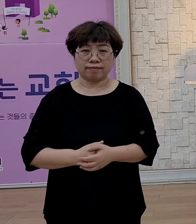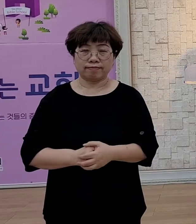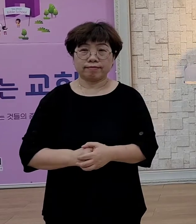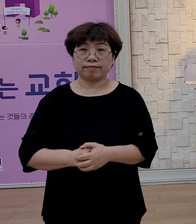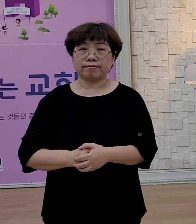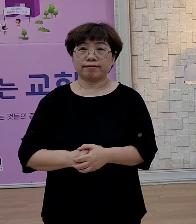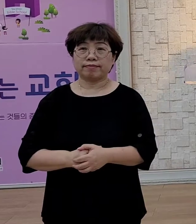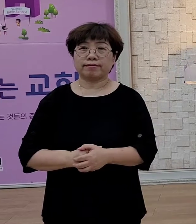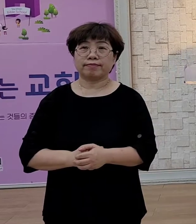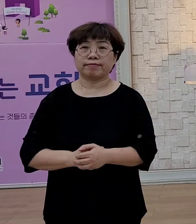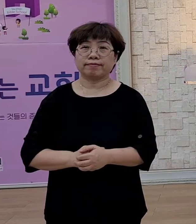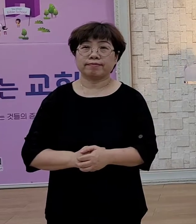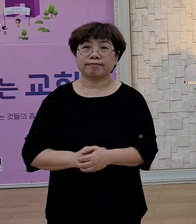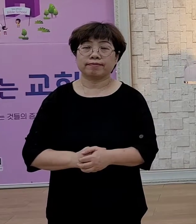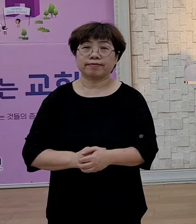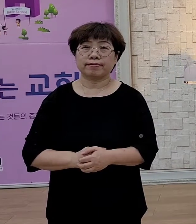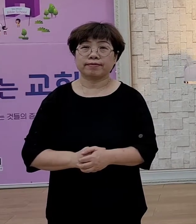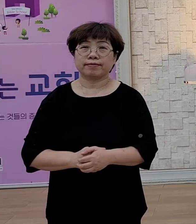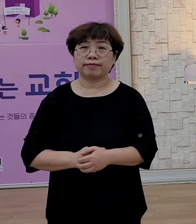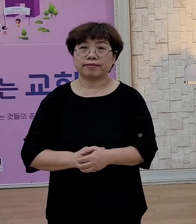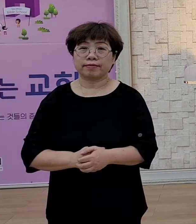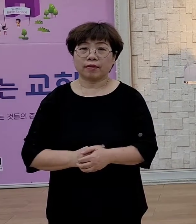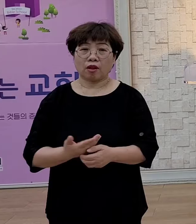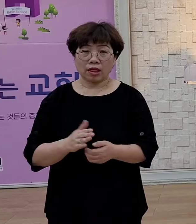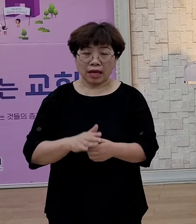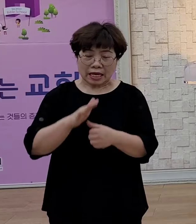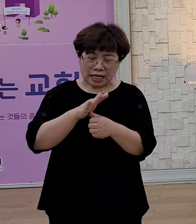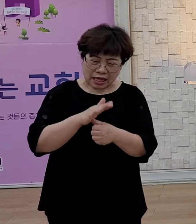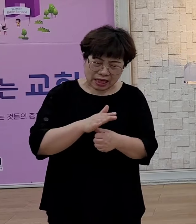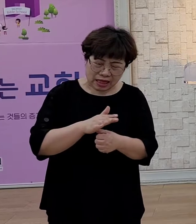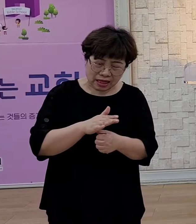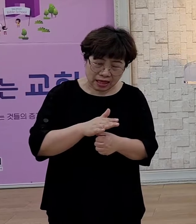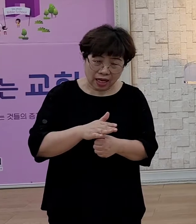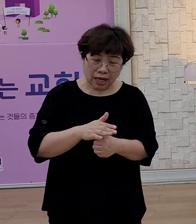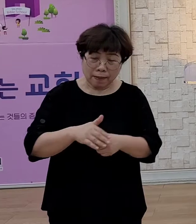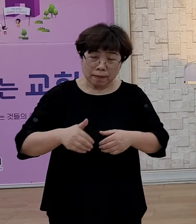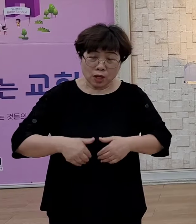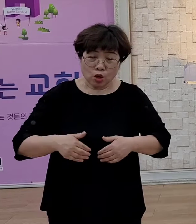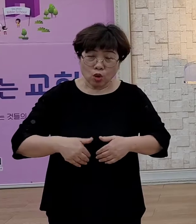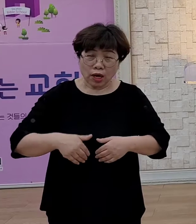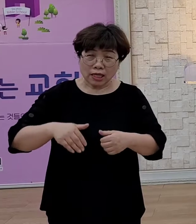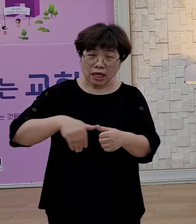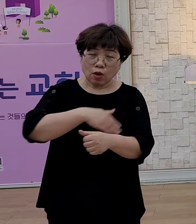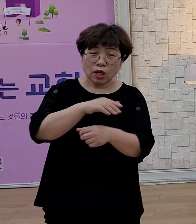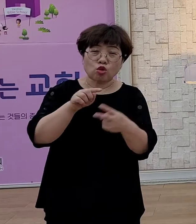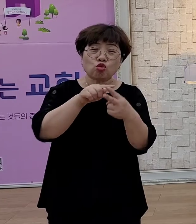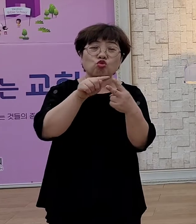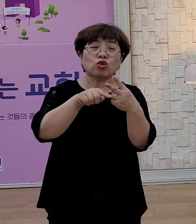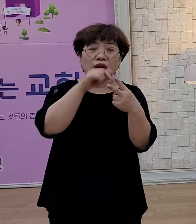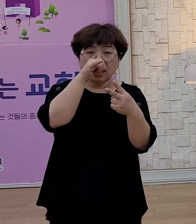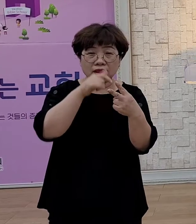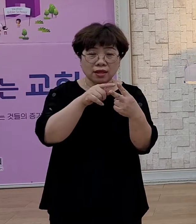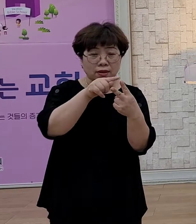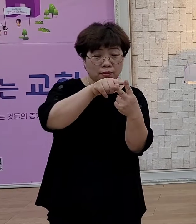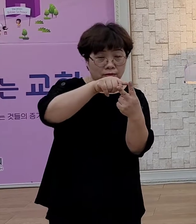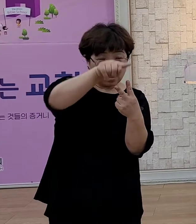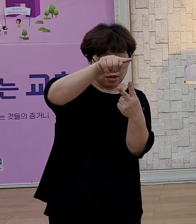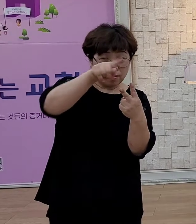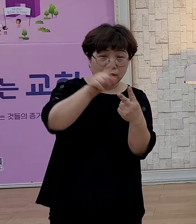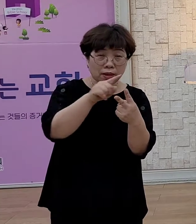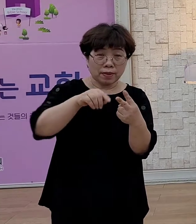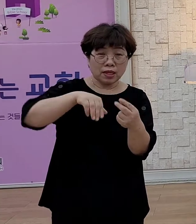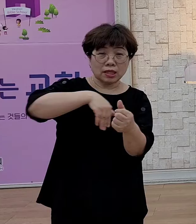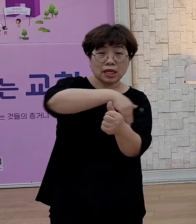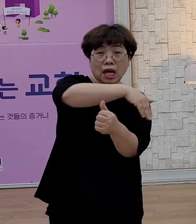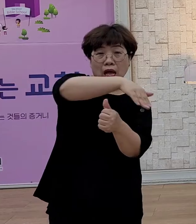번째는요. 어떤 환경이나 상황 가운데서 생기는 그 모든 문제와 아픔